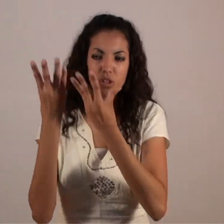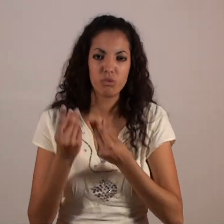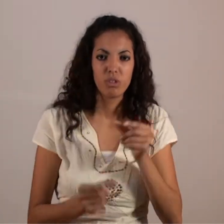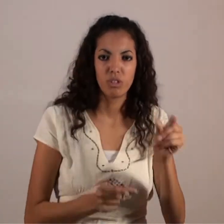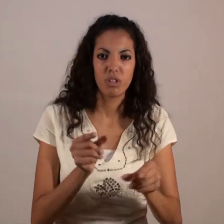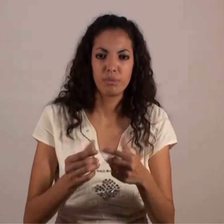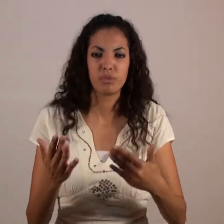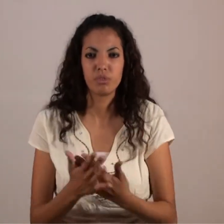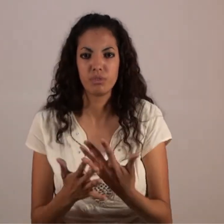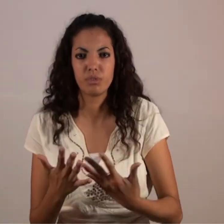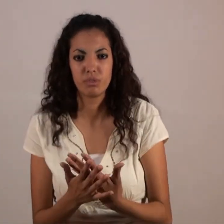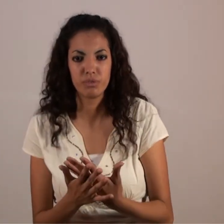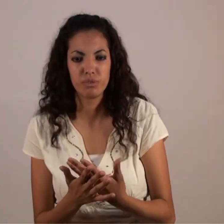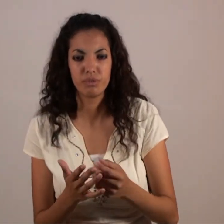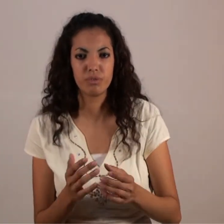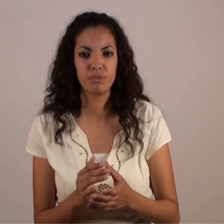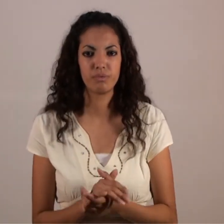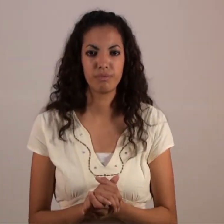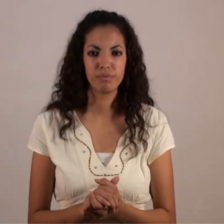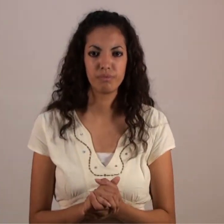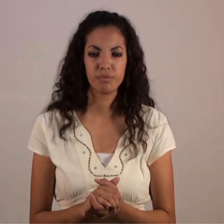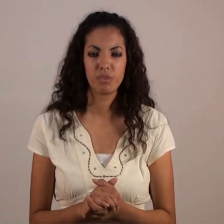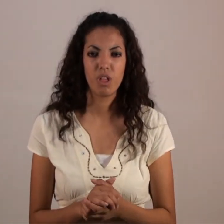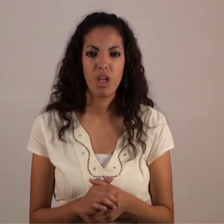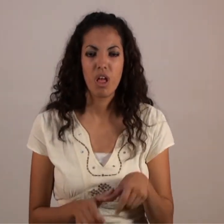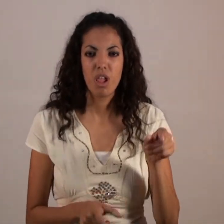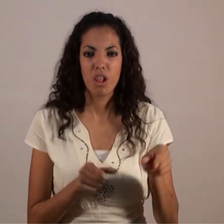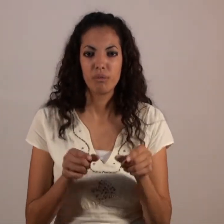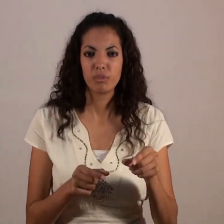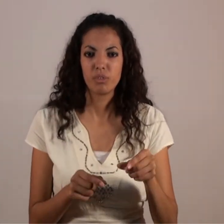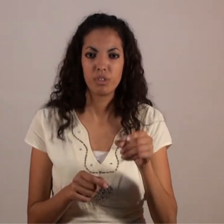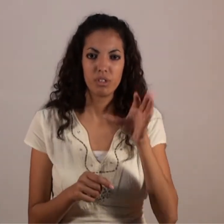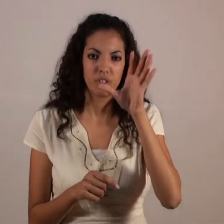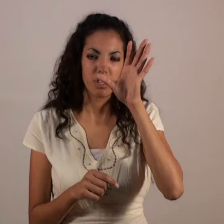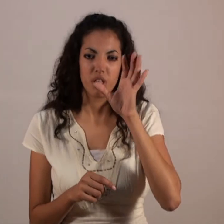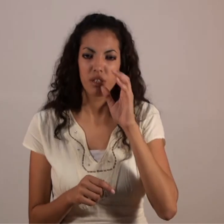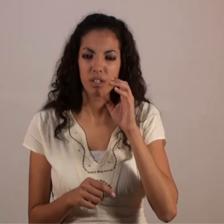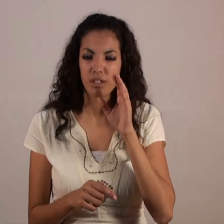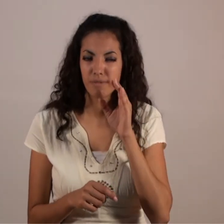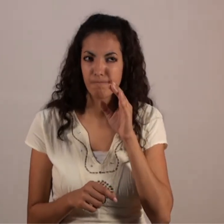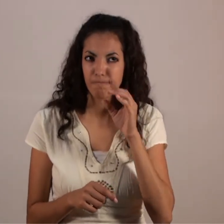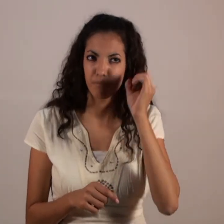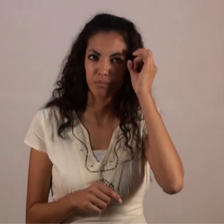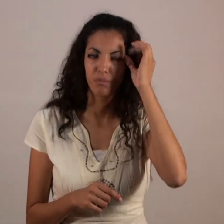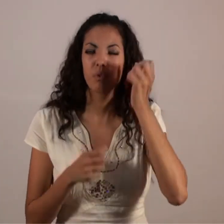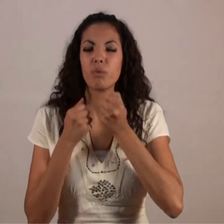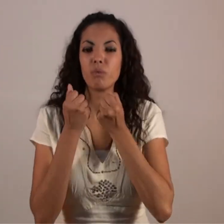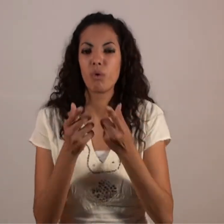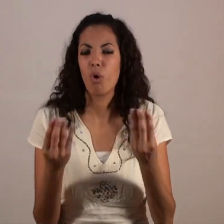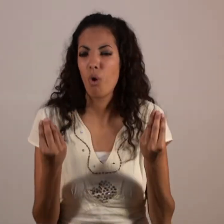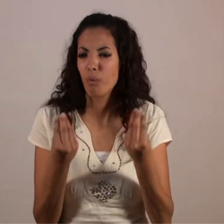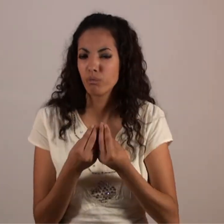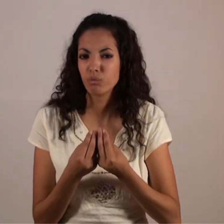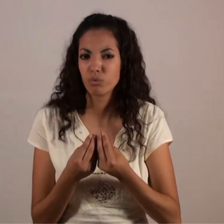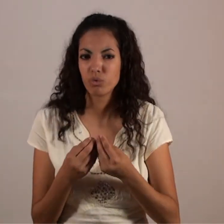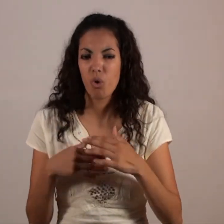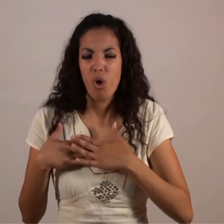sufrientes. El hombre que ha sido perdonado mucho, amará mucho. Jesús es un intercesor compasivo